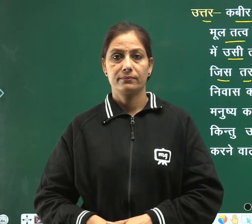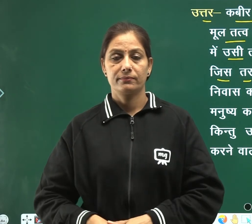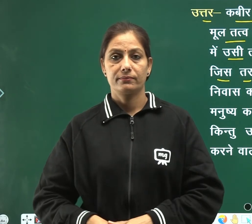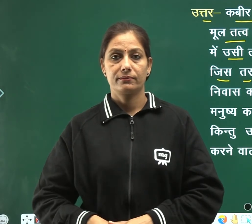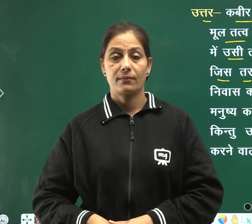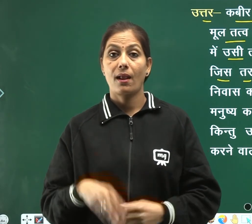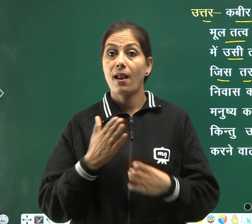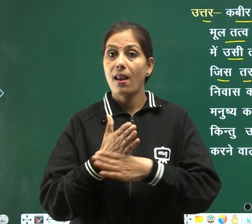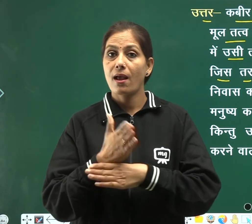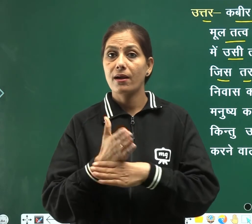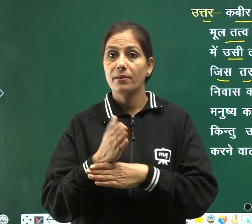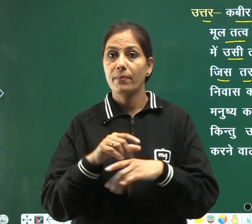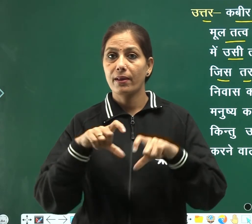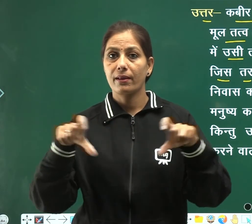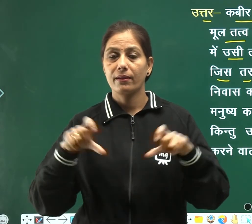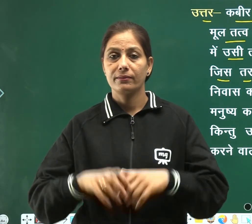लकड़ी में